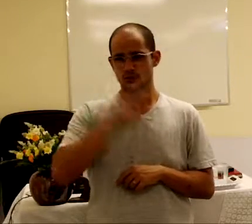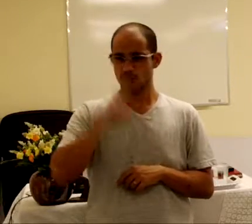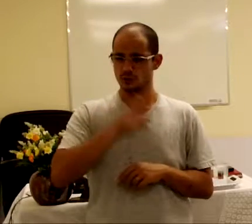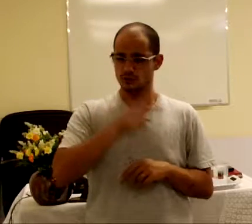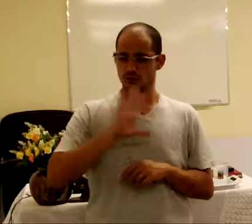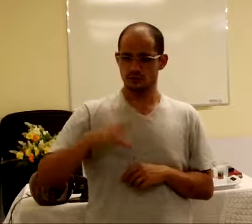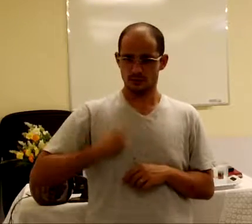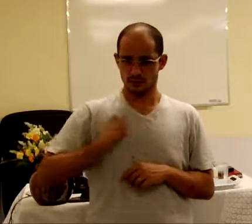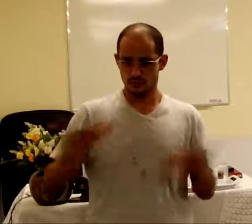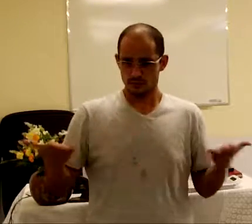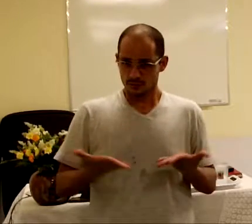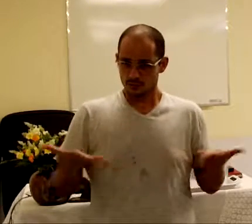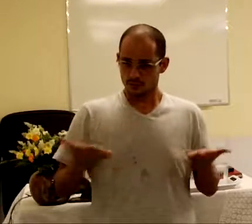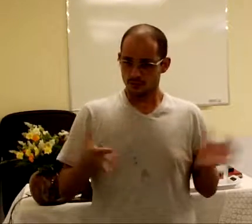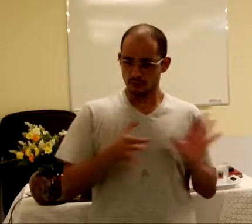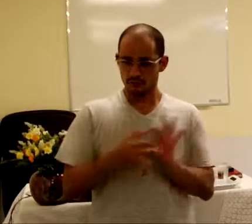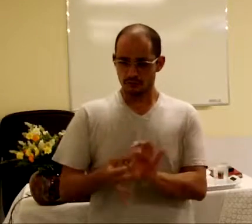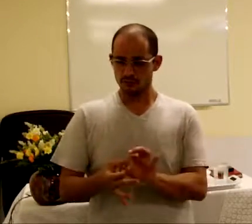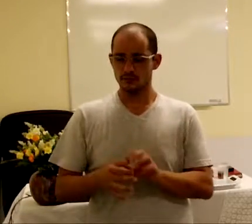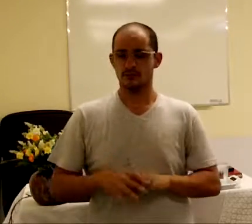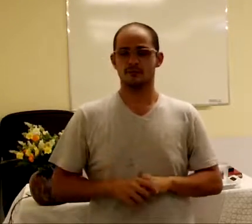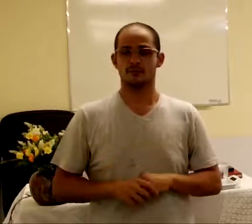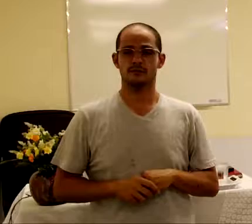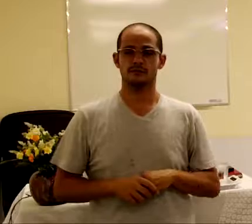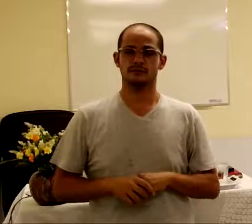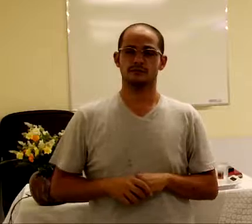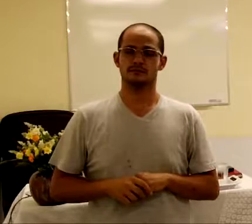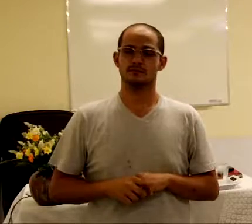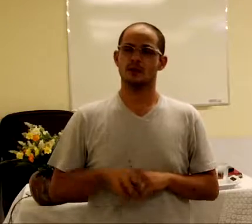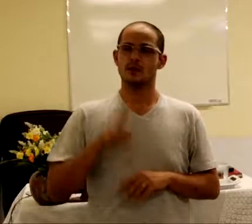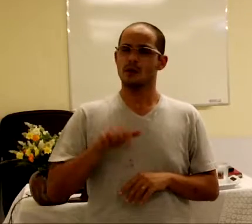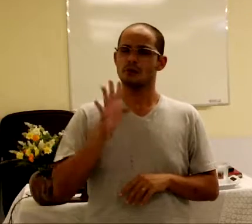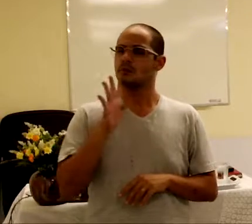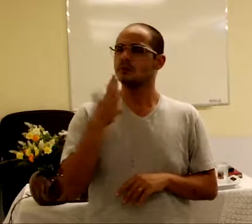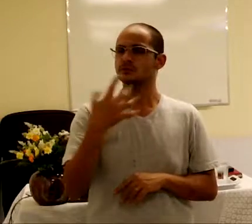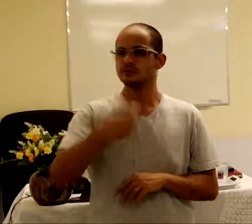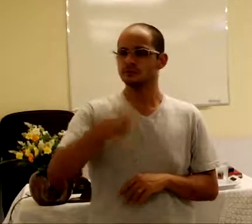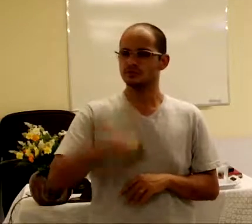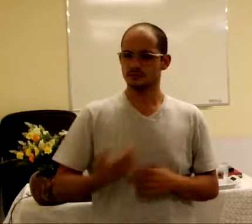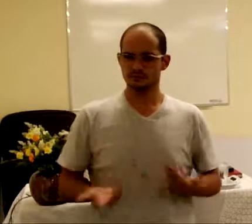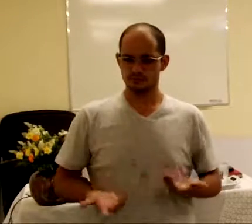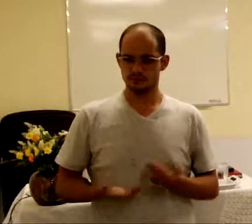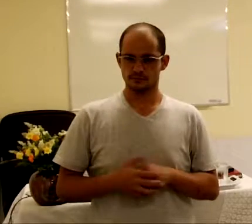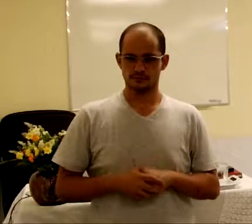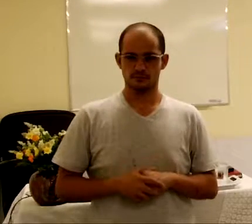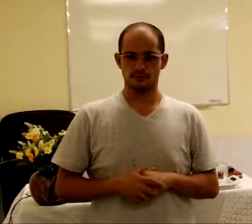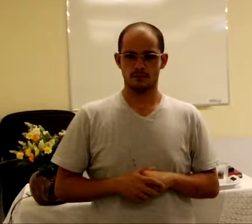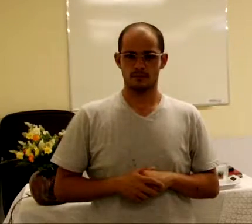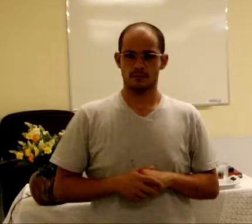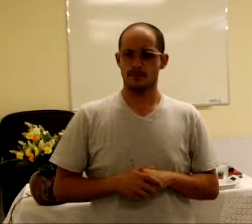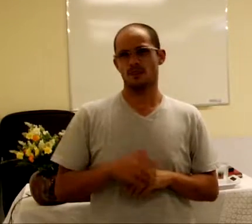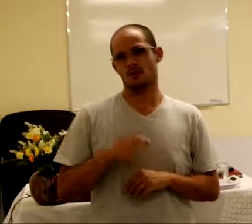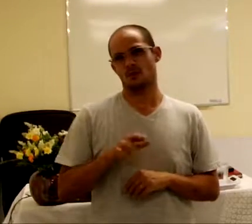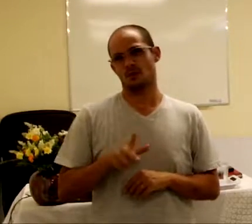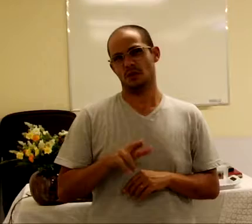atual. É urgente que se viva isso. Né? É uma decisão que nós precisamos tomar. Uma decisão. Não dá mais para a